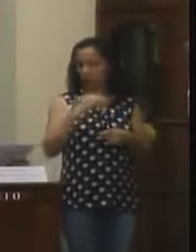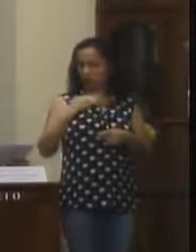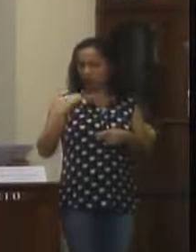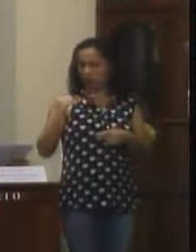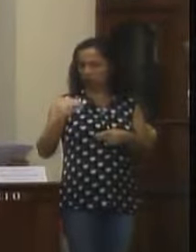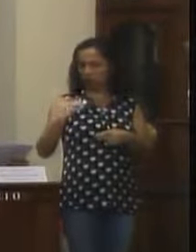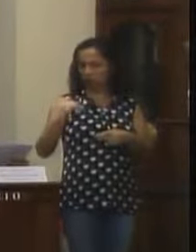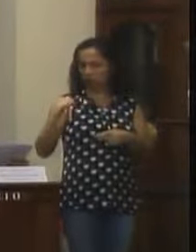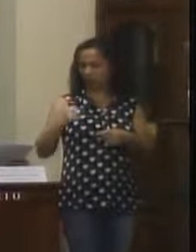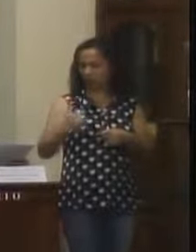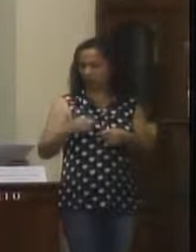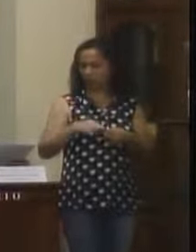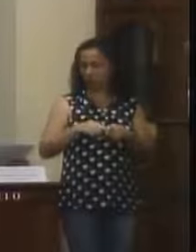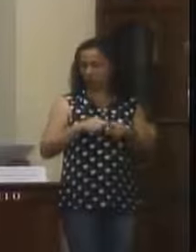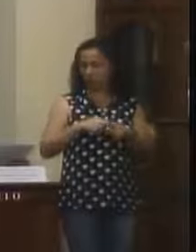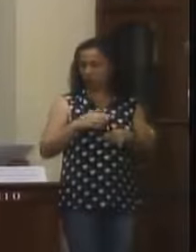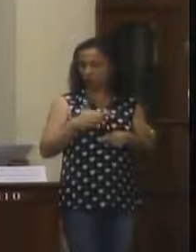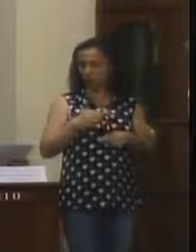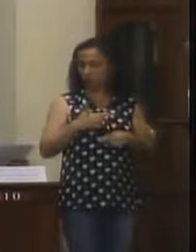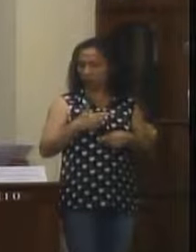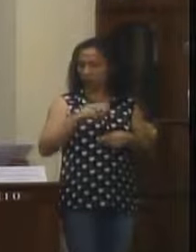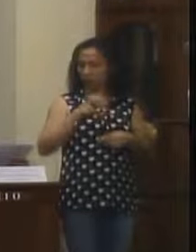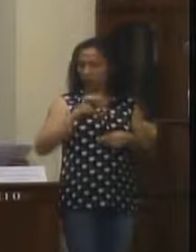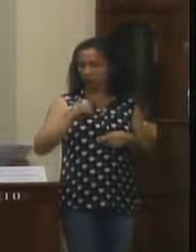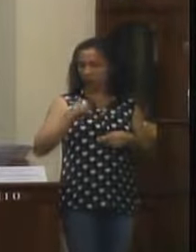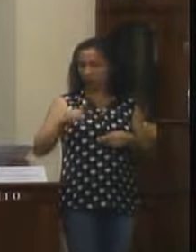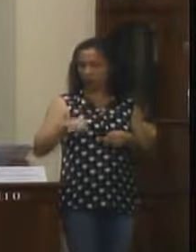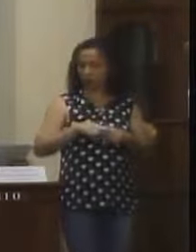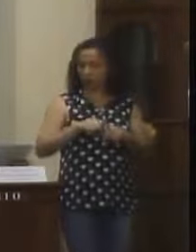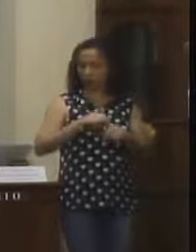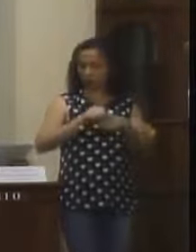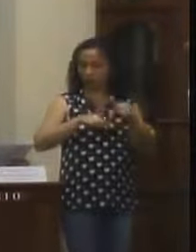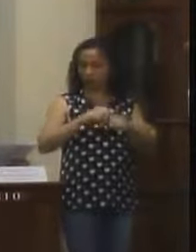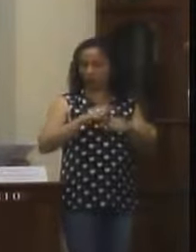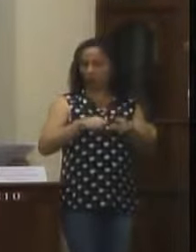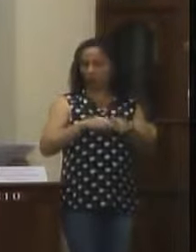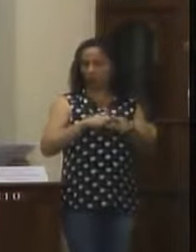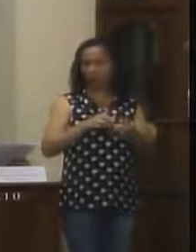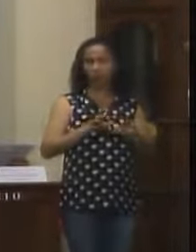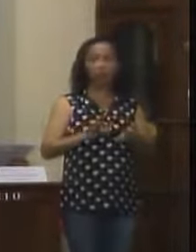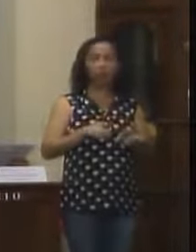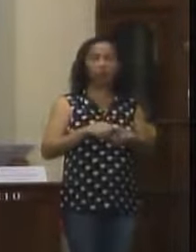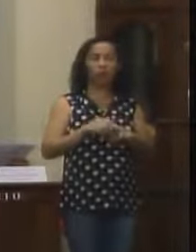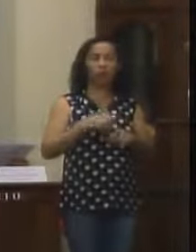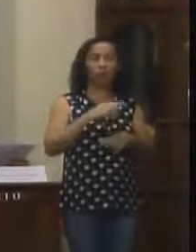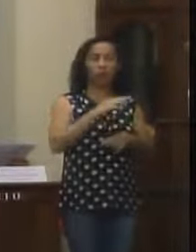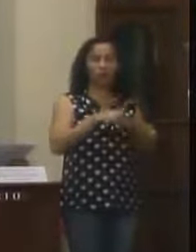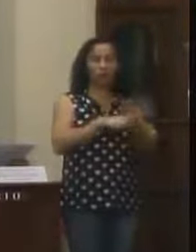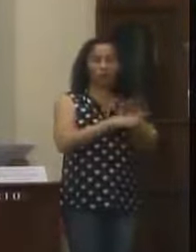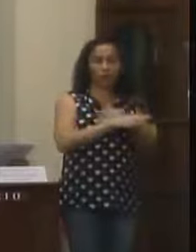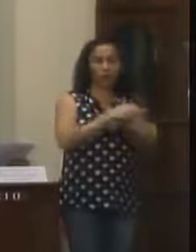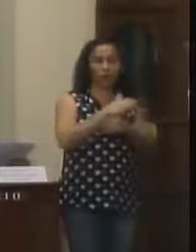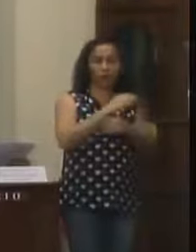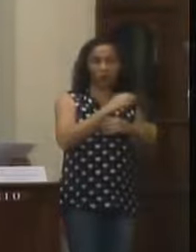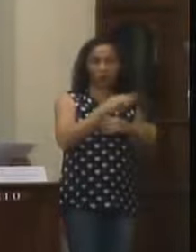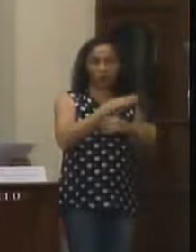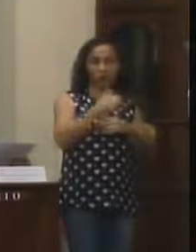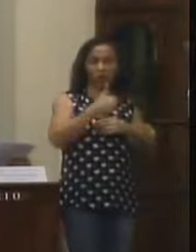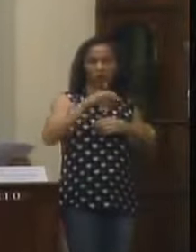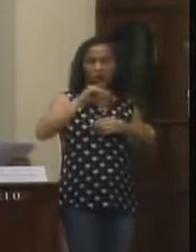número 87, de 14 de junho de 2015, alterado pelo artigo 36A da lei complementar número 194, de 31 de janeiro de